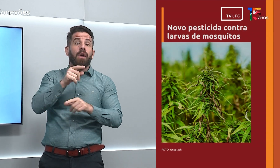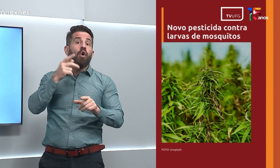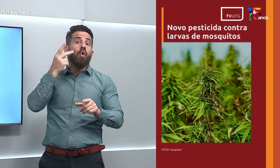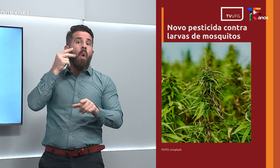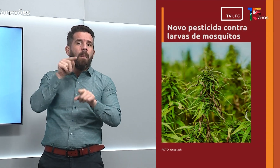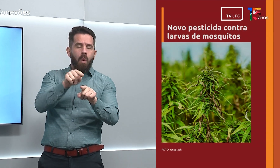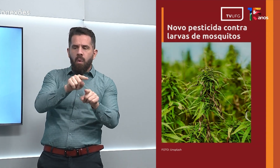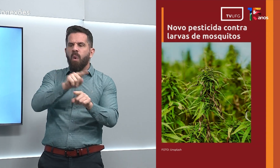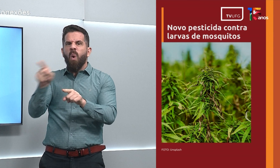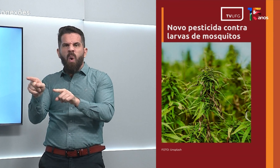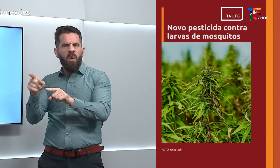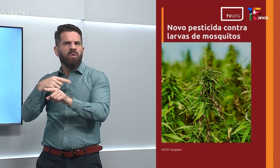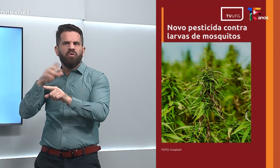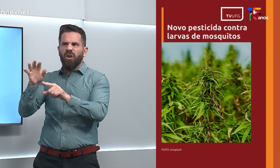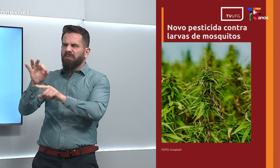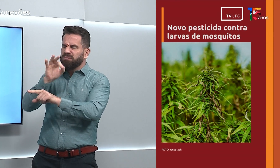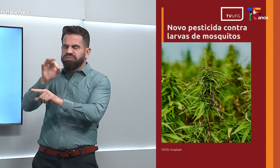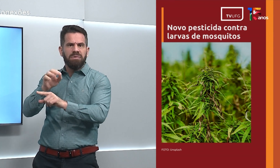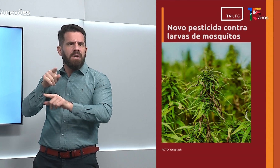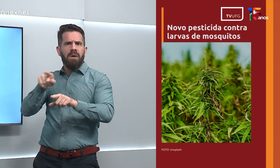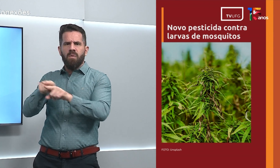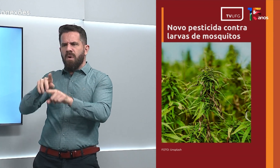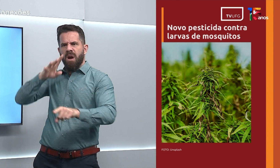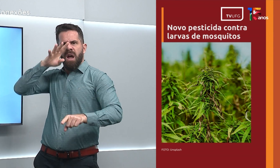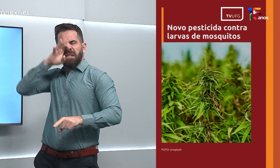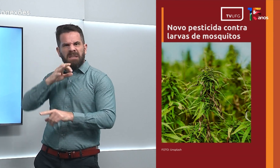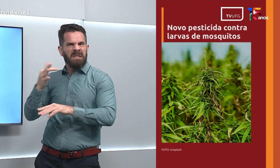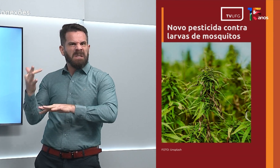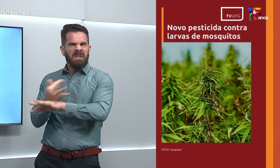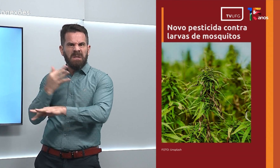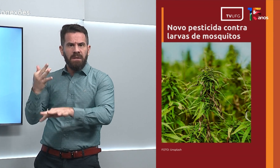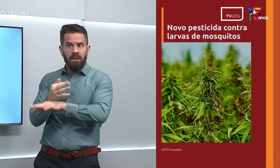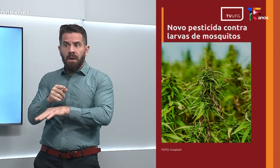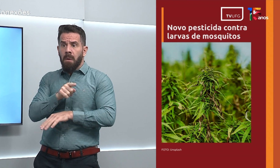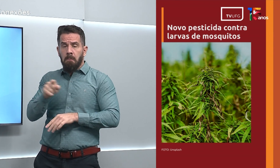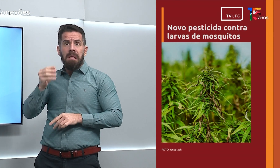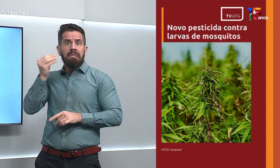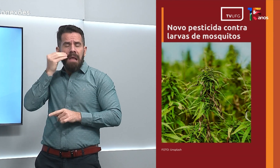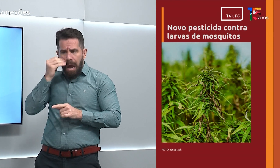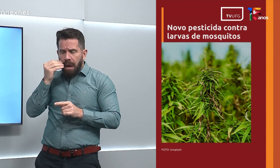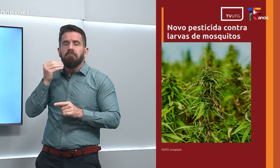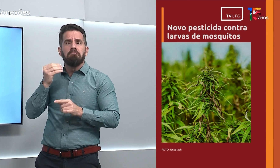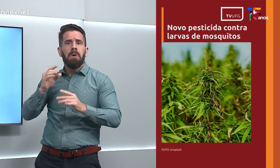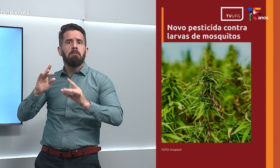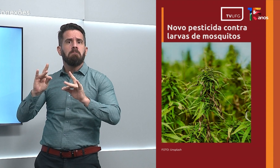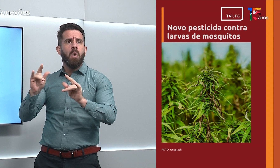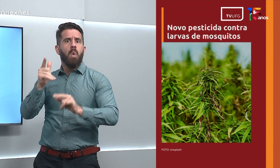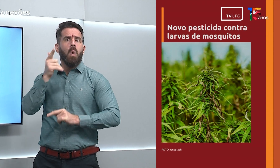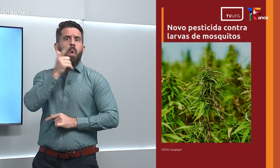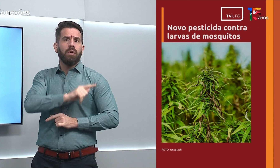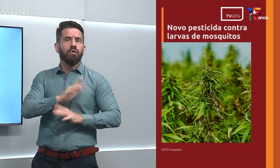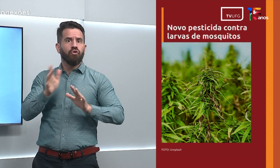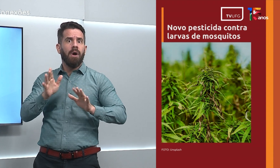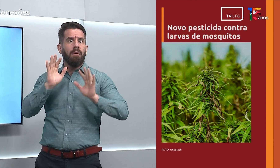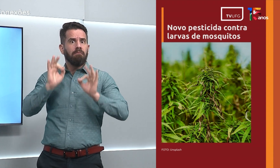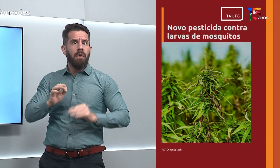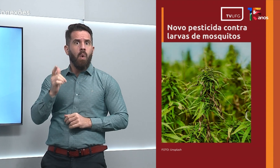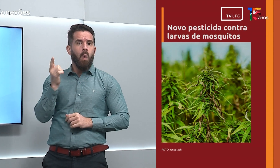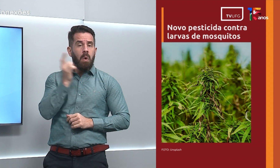em tratamentos contra Parkinson, epilepsia, dor crônica e alguns casos de câncer.